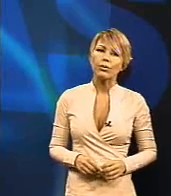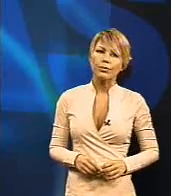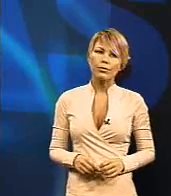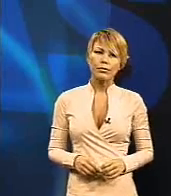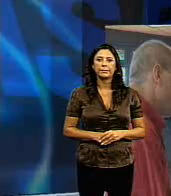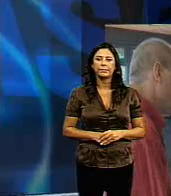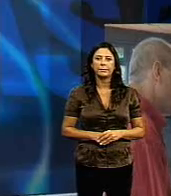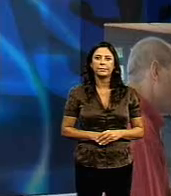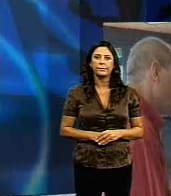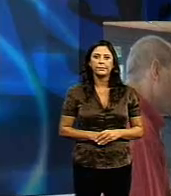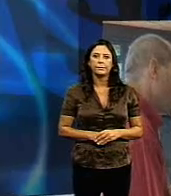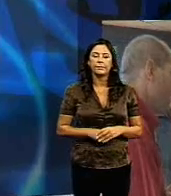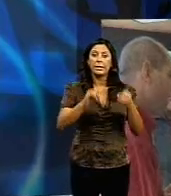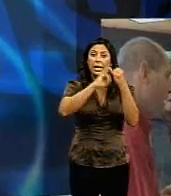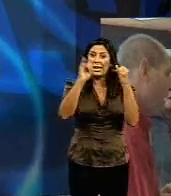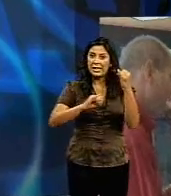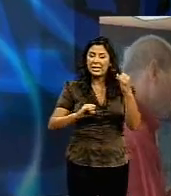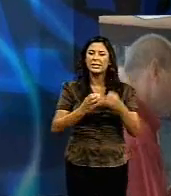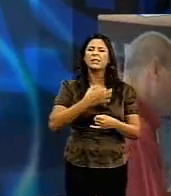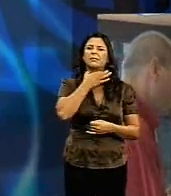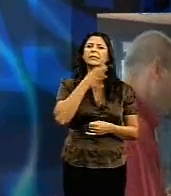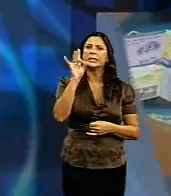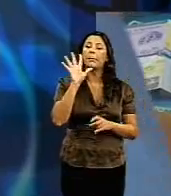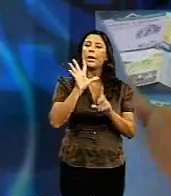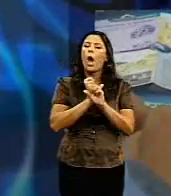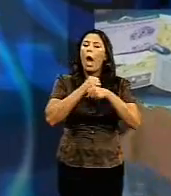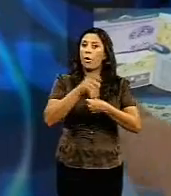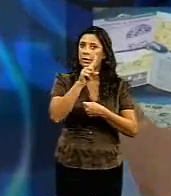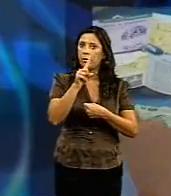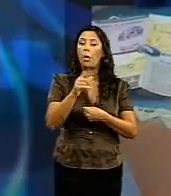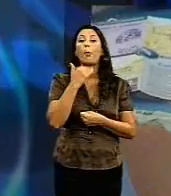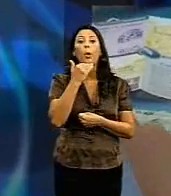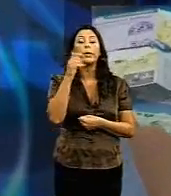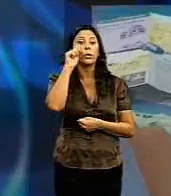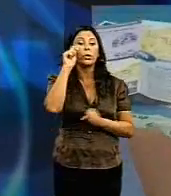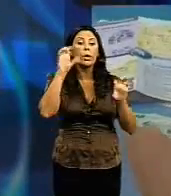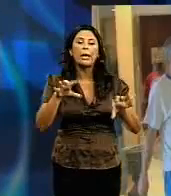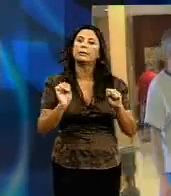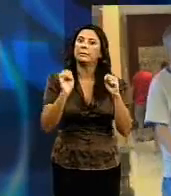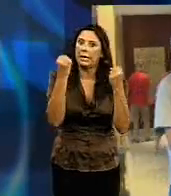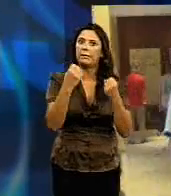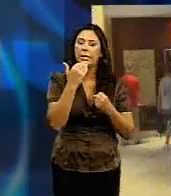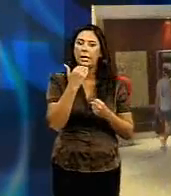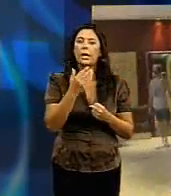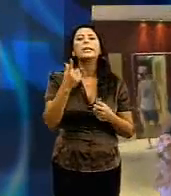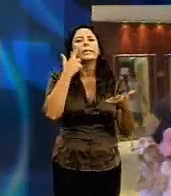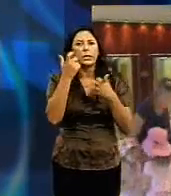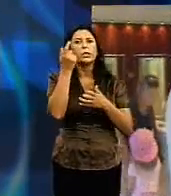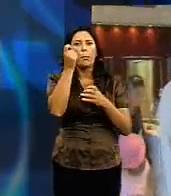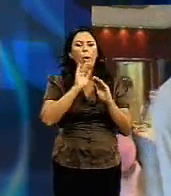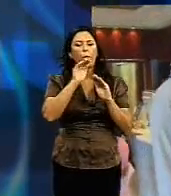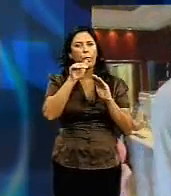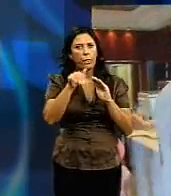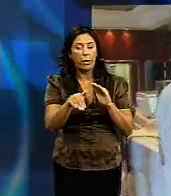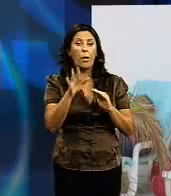anterior. La crisis aprieta, pero no ahoga, al menos al turismo gaditano, aunque sí se ha notado alguna desaceleración en cuanto